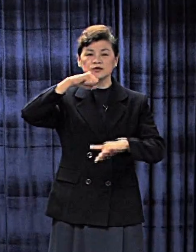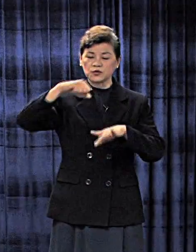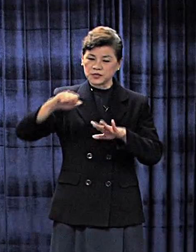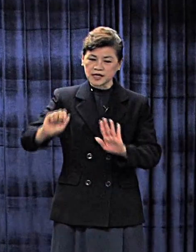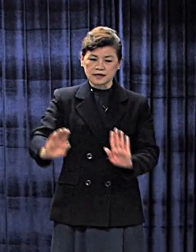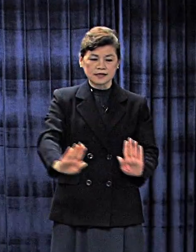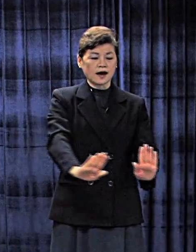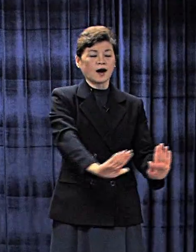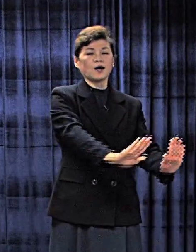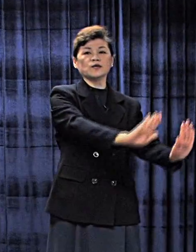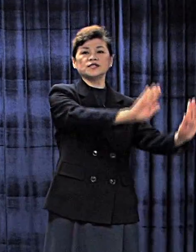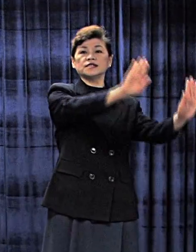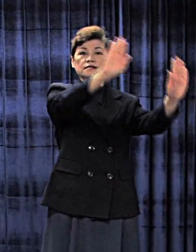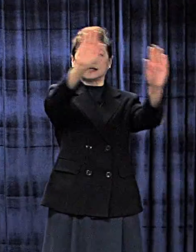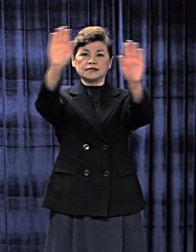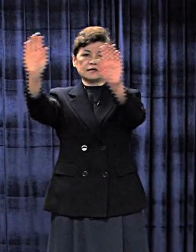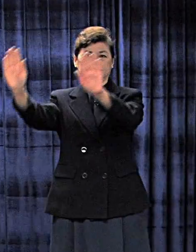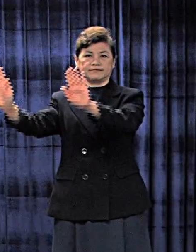我们打的是好景色。